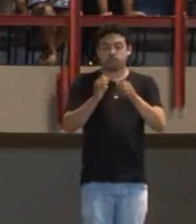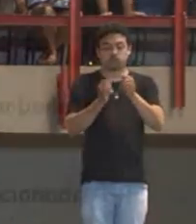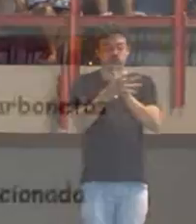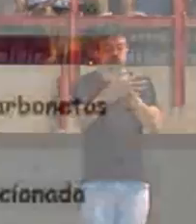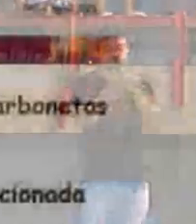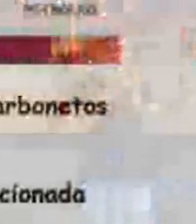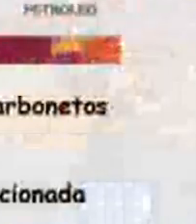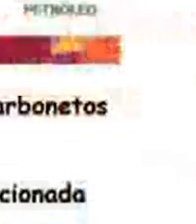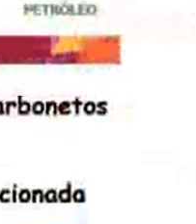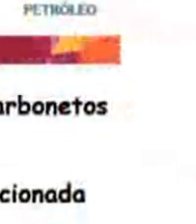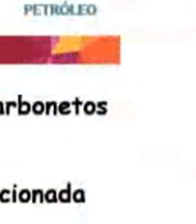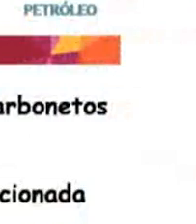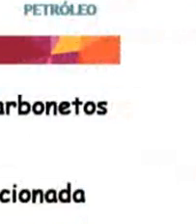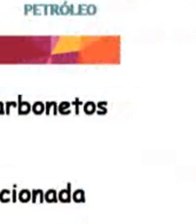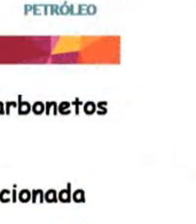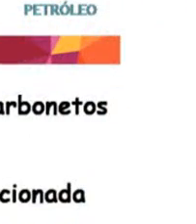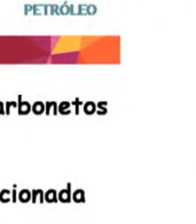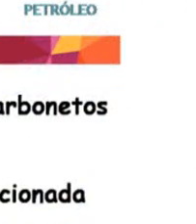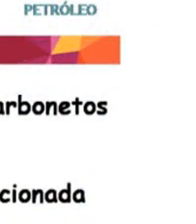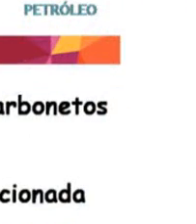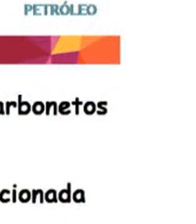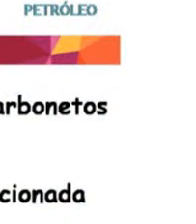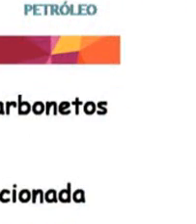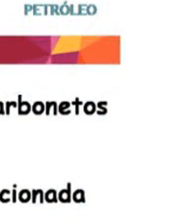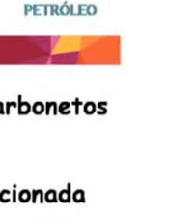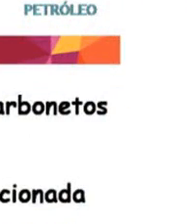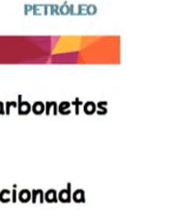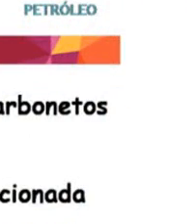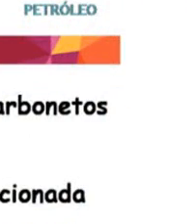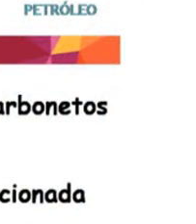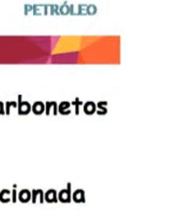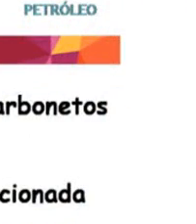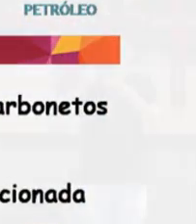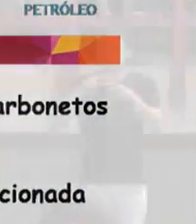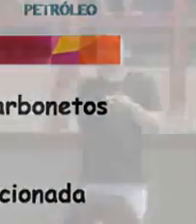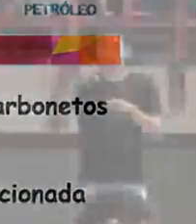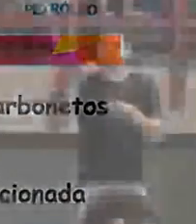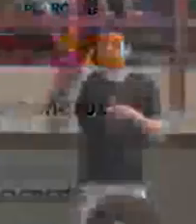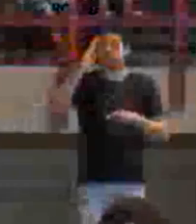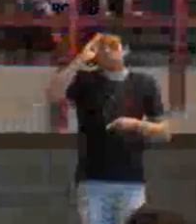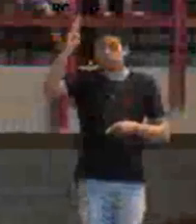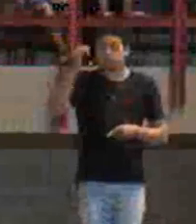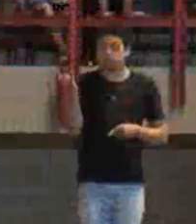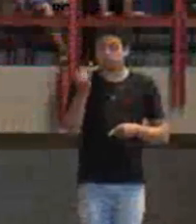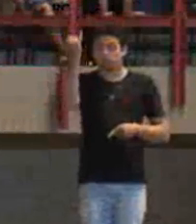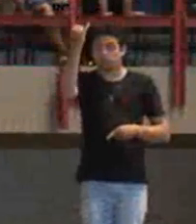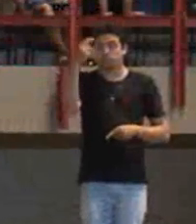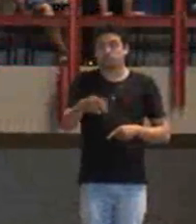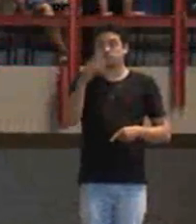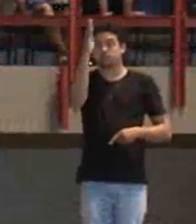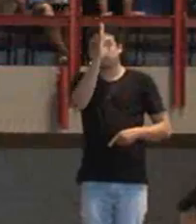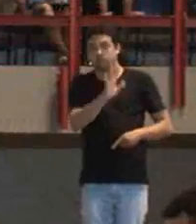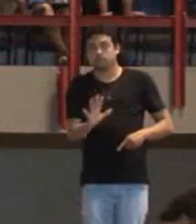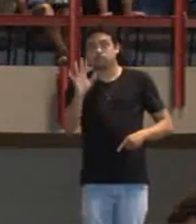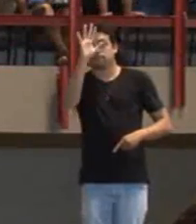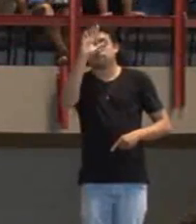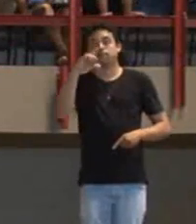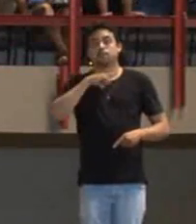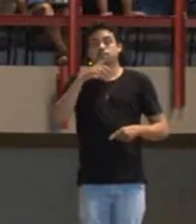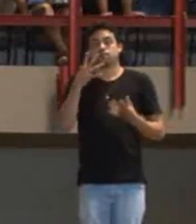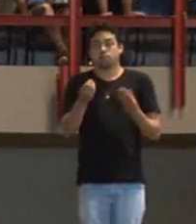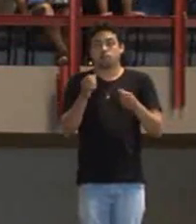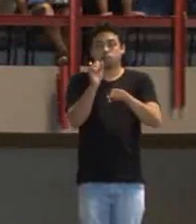do petróleo, gasolina. Tá vendo aí, ó? Gasolina é importante, gente, no Brasil? Importantíssimo. Nós temos uma